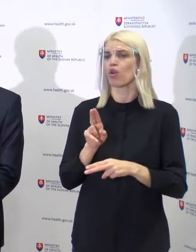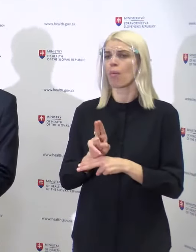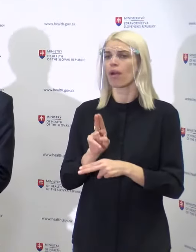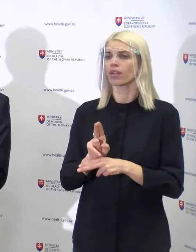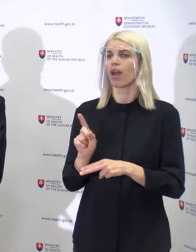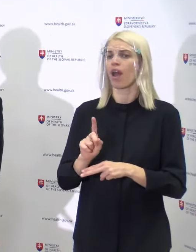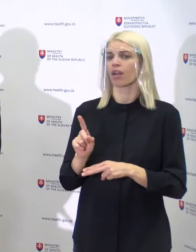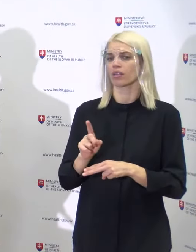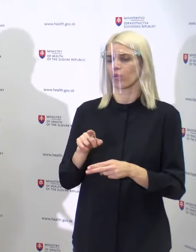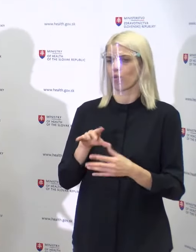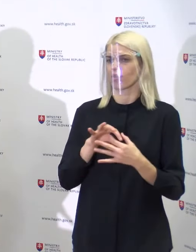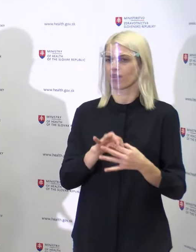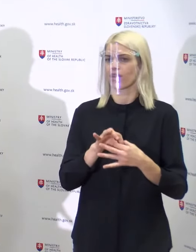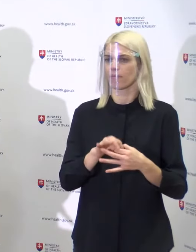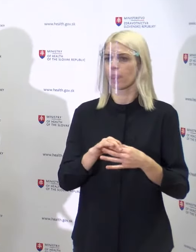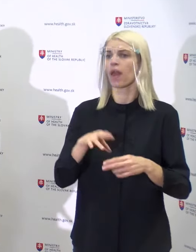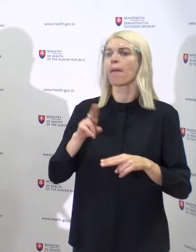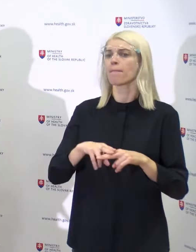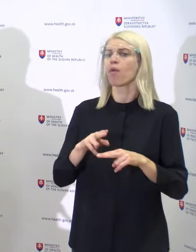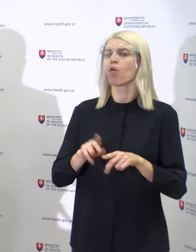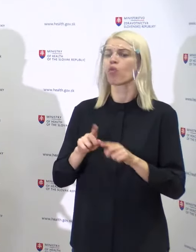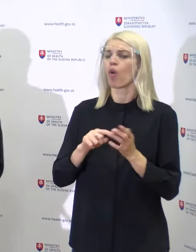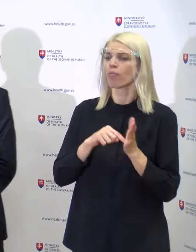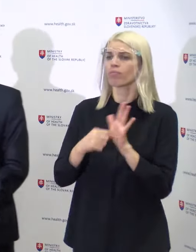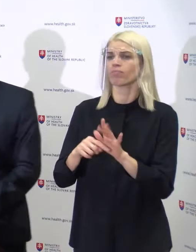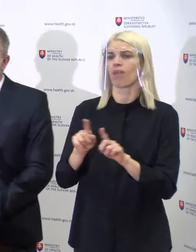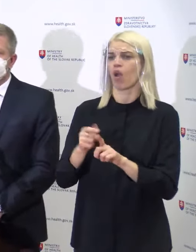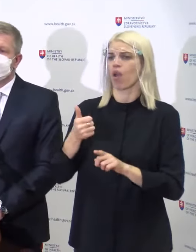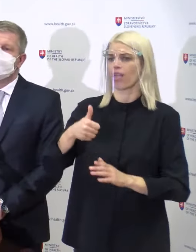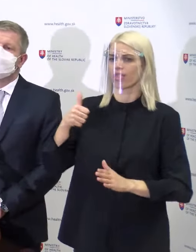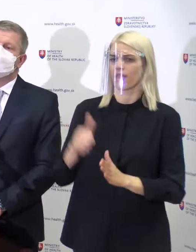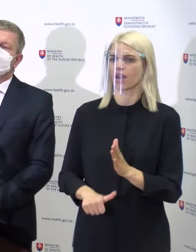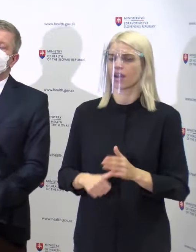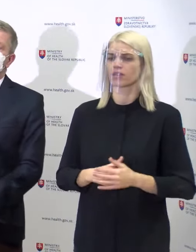ktoré z toho môžu vzniknúť a potom to predstavili ako jeden balík.